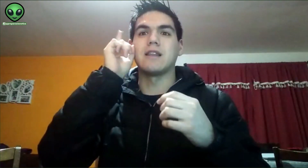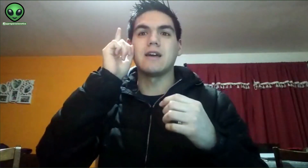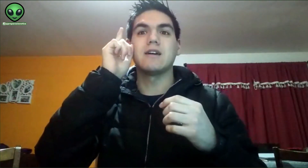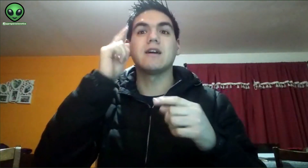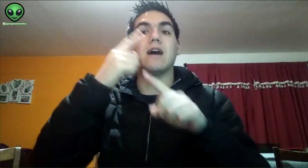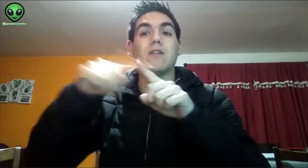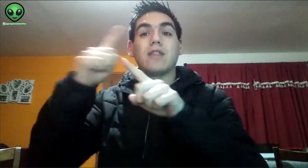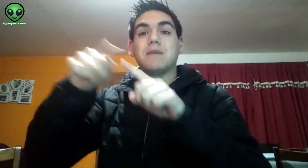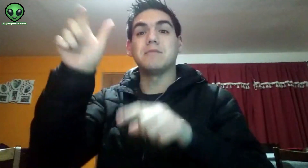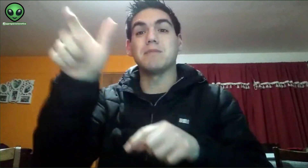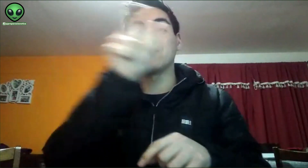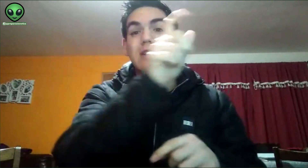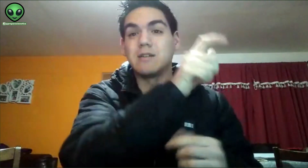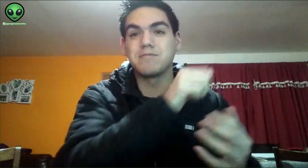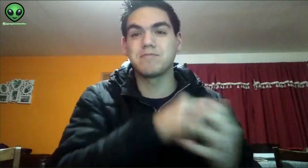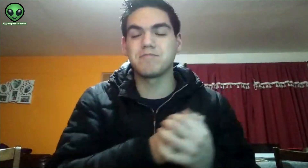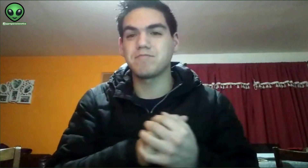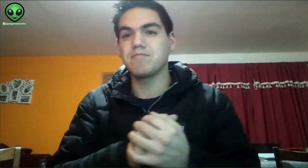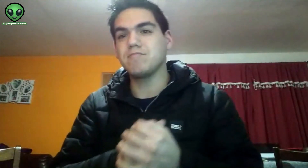entender a las demás personas.